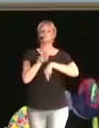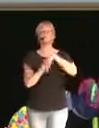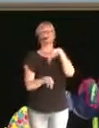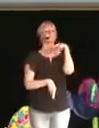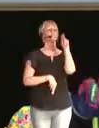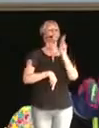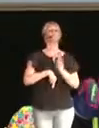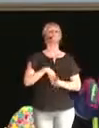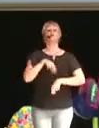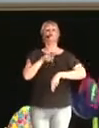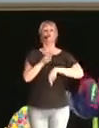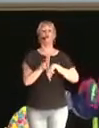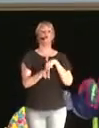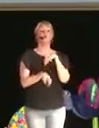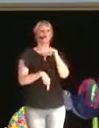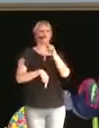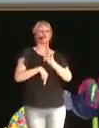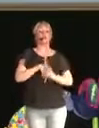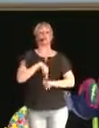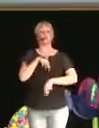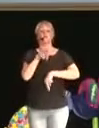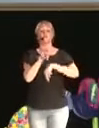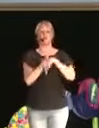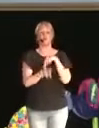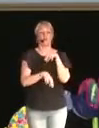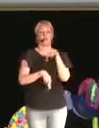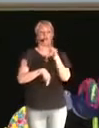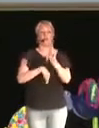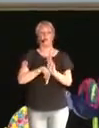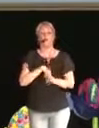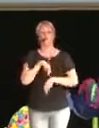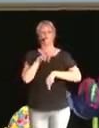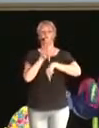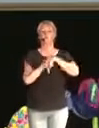loup! Le loup qui arrive tout tranquillement.